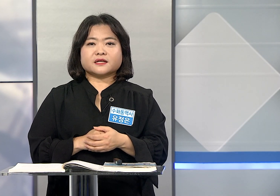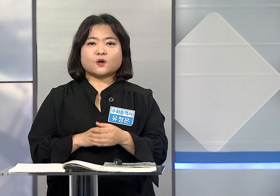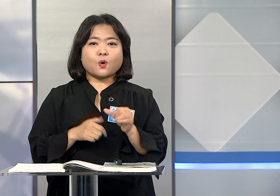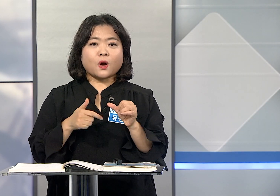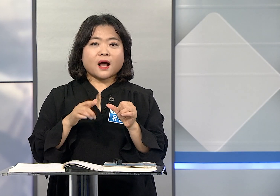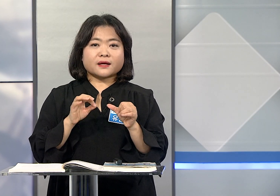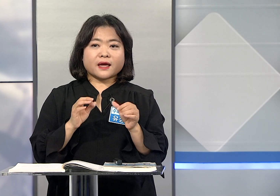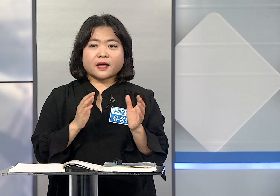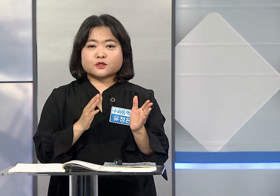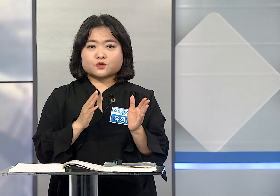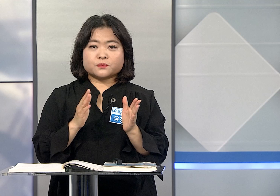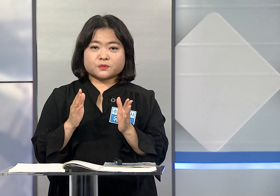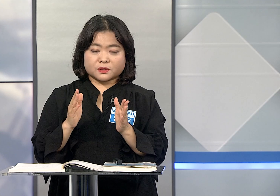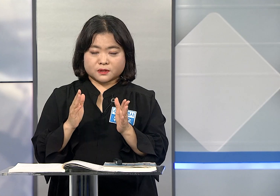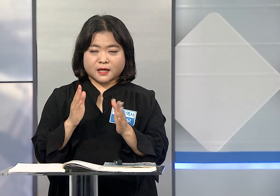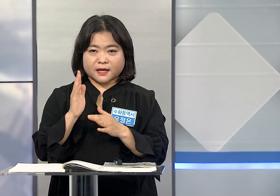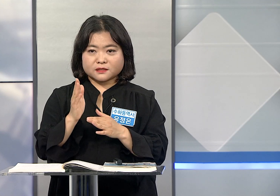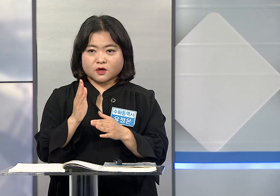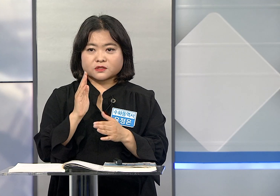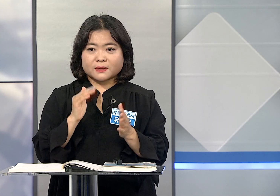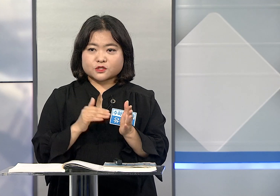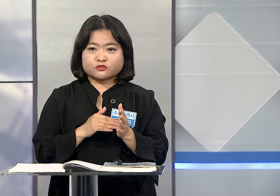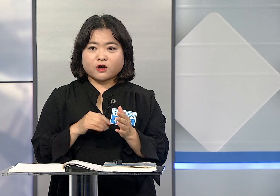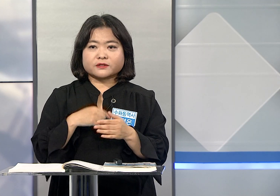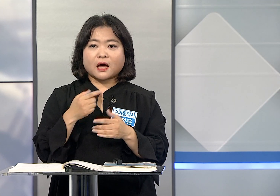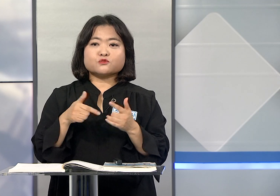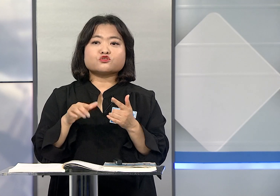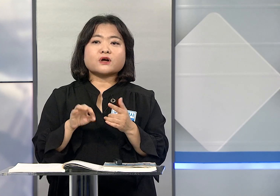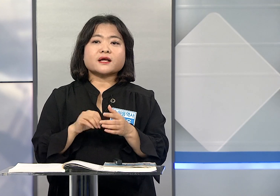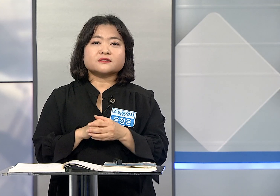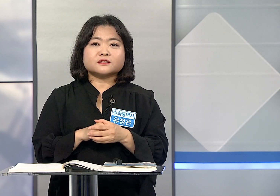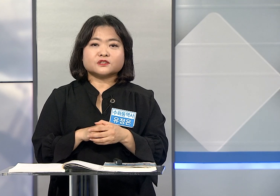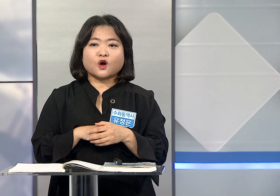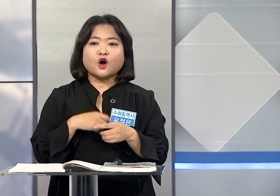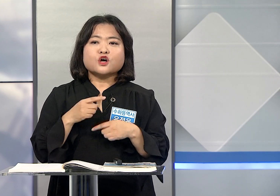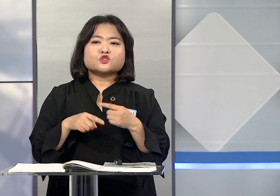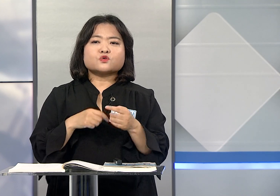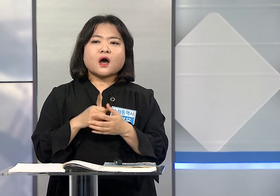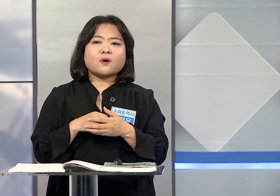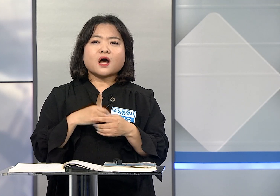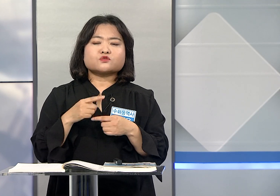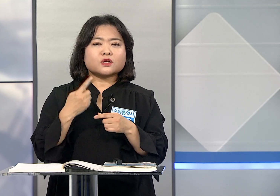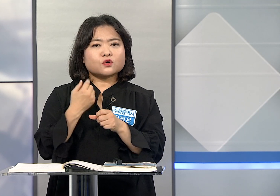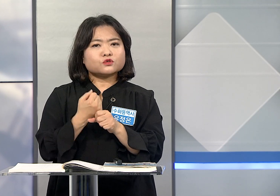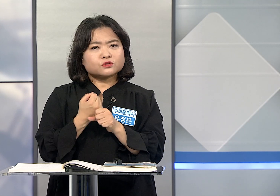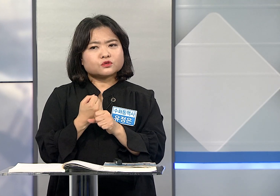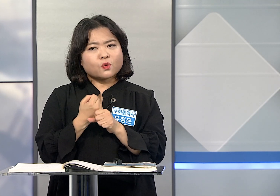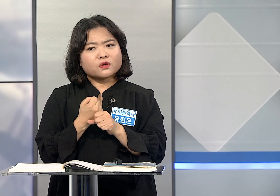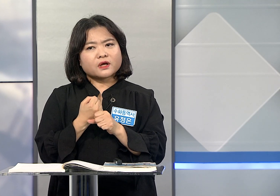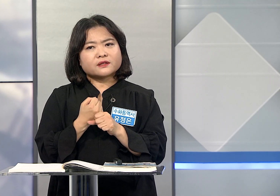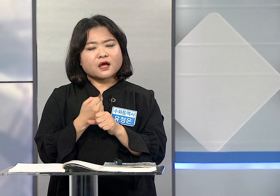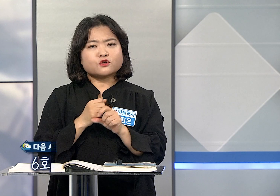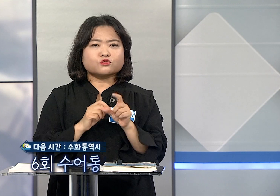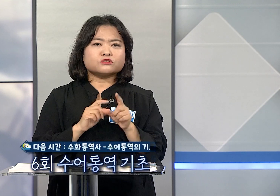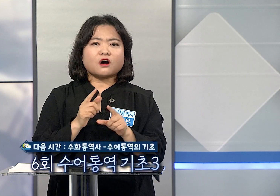그래서 5강의 강의는 여기서 마치고요. 다음 6강에서는요. 수화와 수화 통역에 대한 연구가